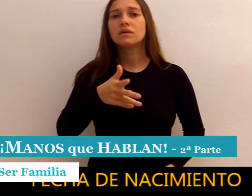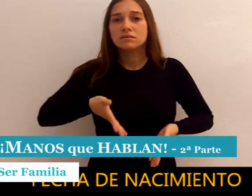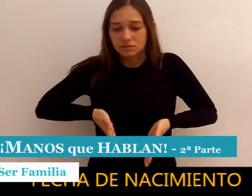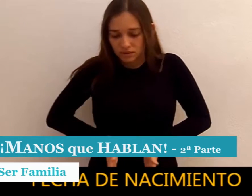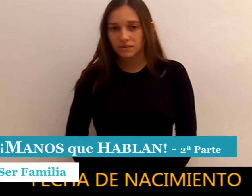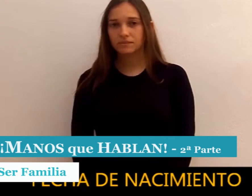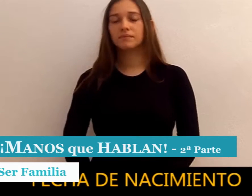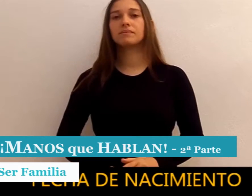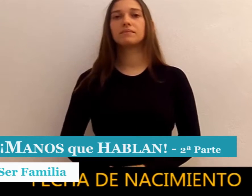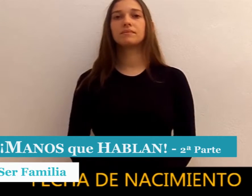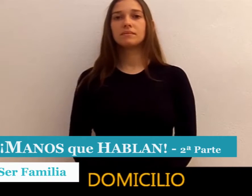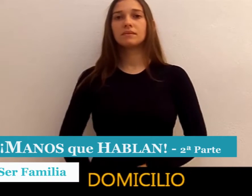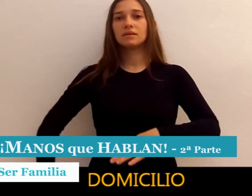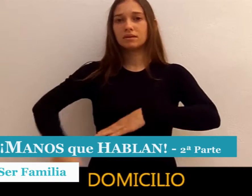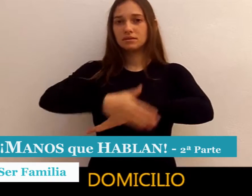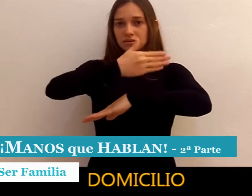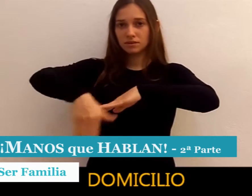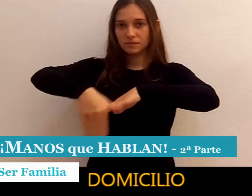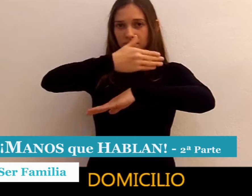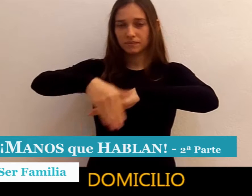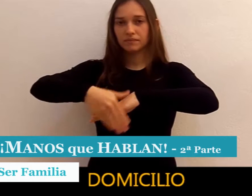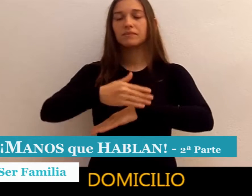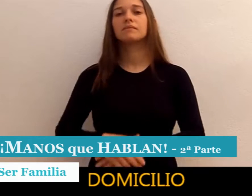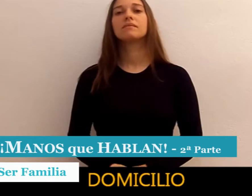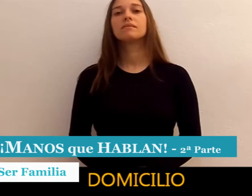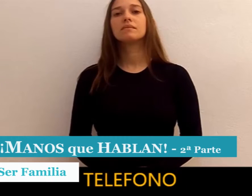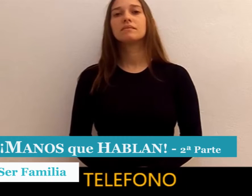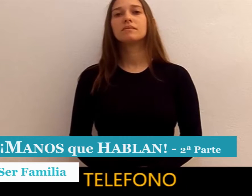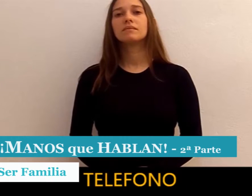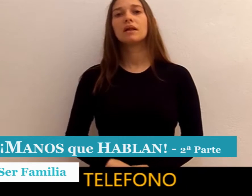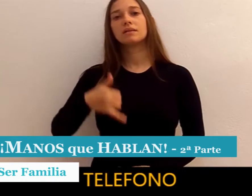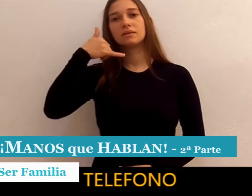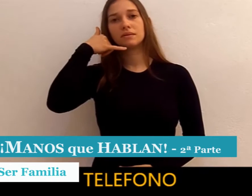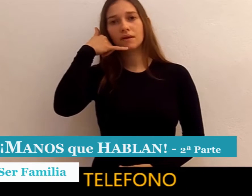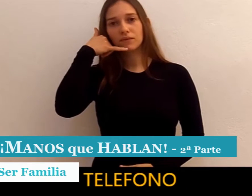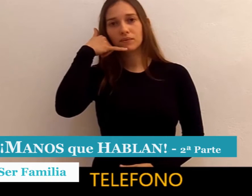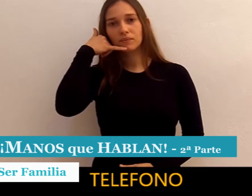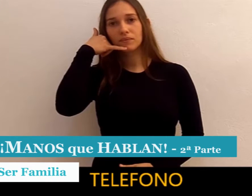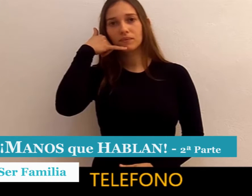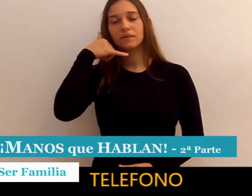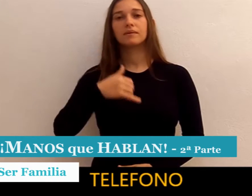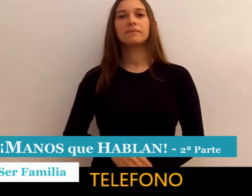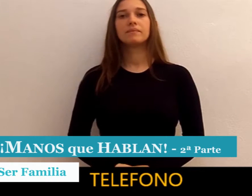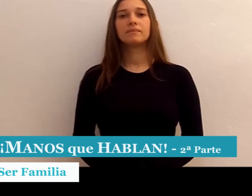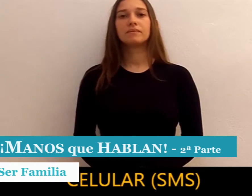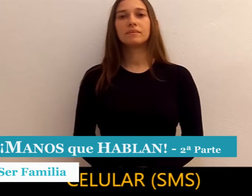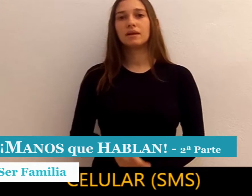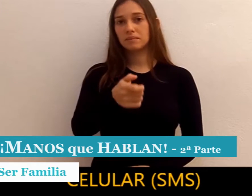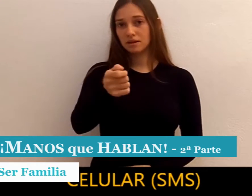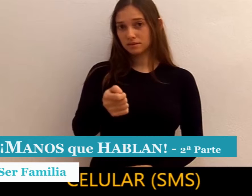gusta verlos pintarse, de sol y grana volar. Bajo